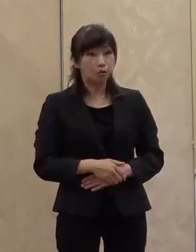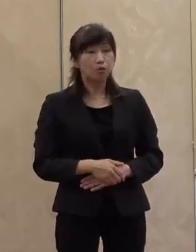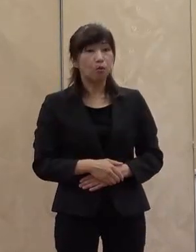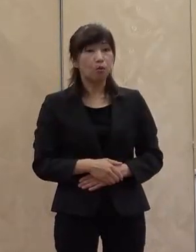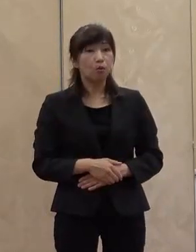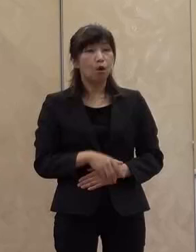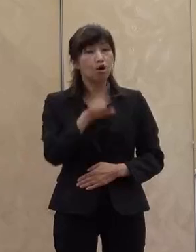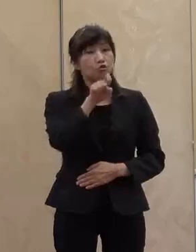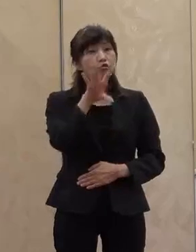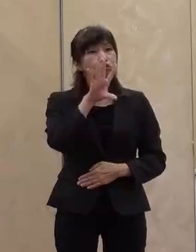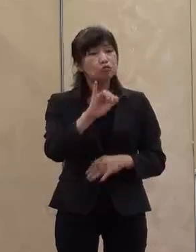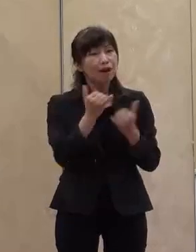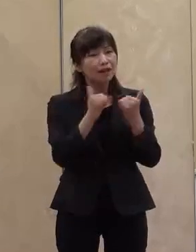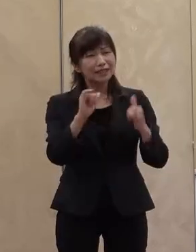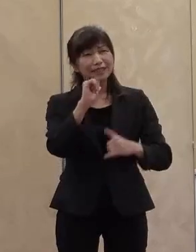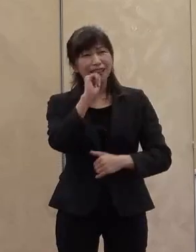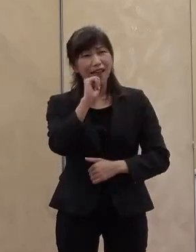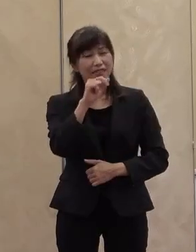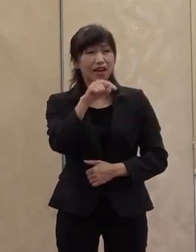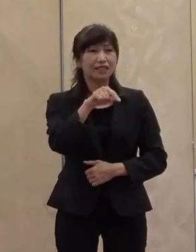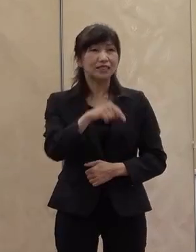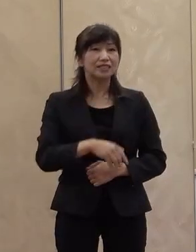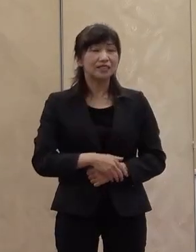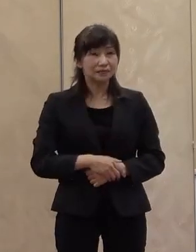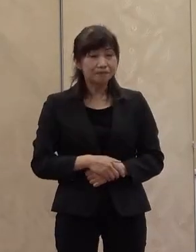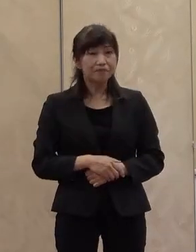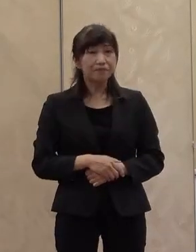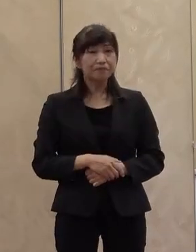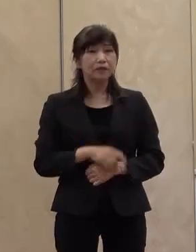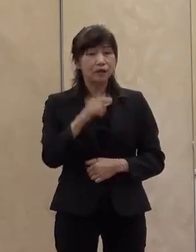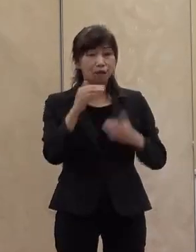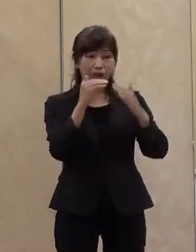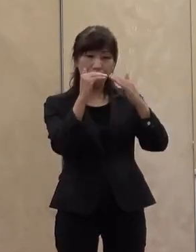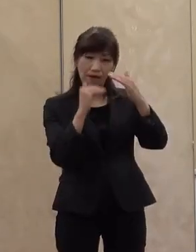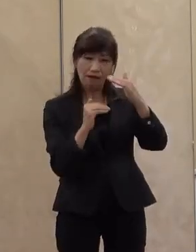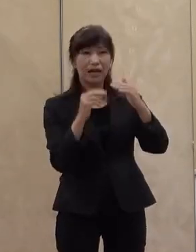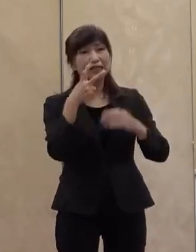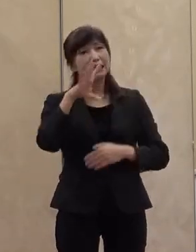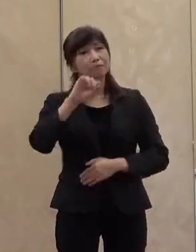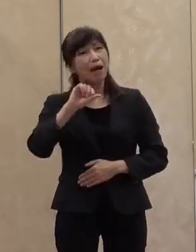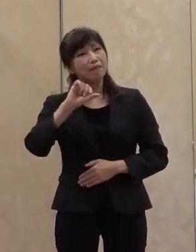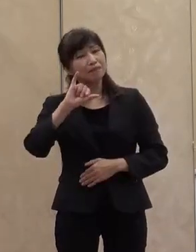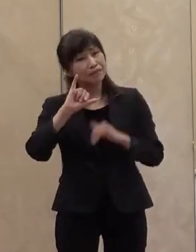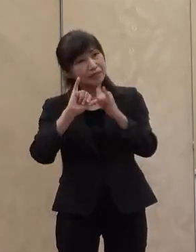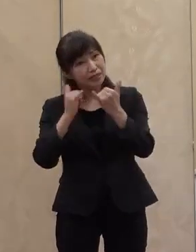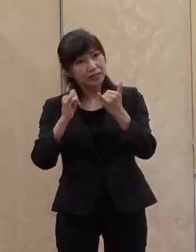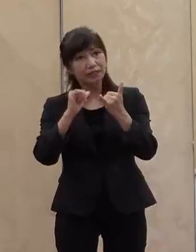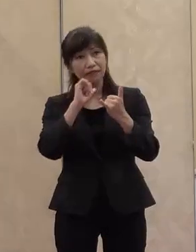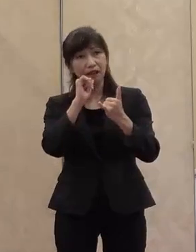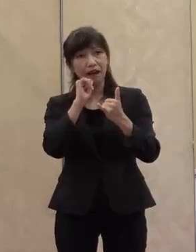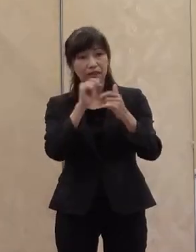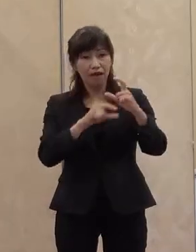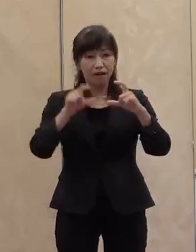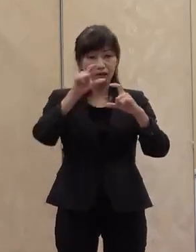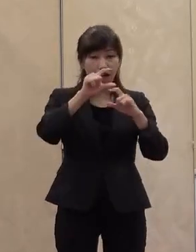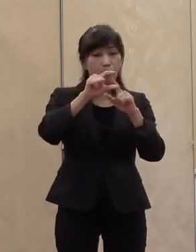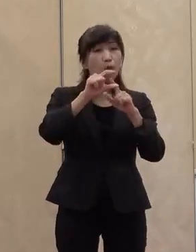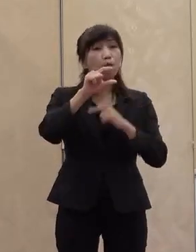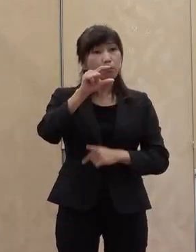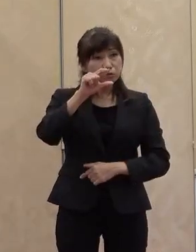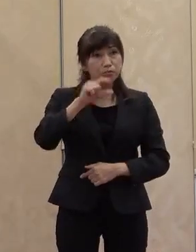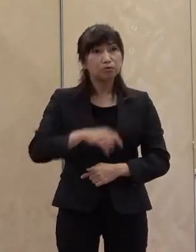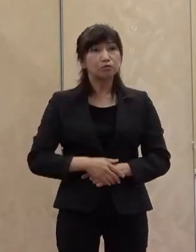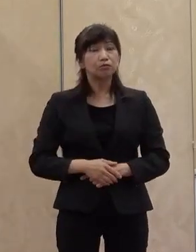10万人足りない、約2万人足りないという形になりますので、この2万人の部分について